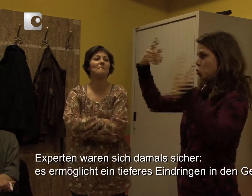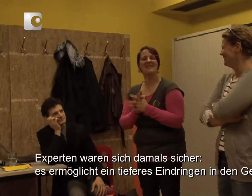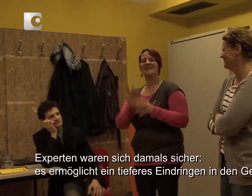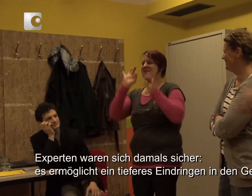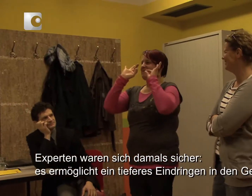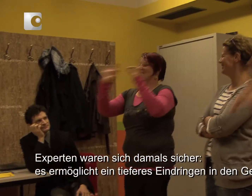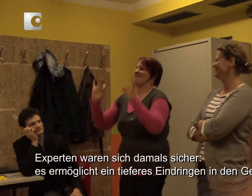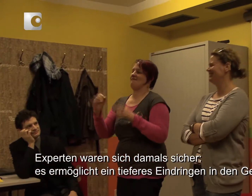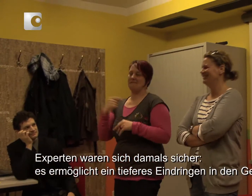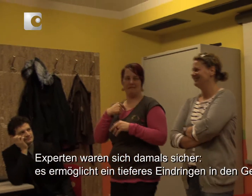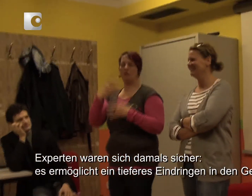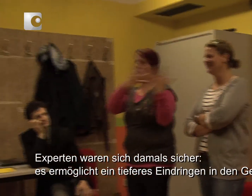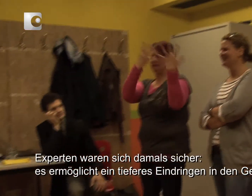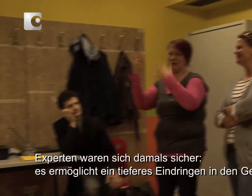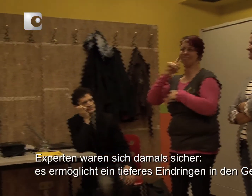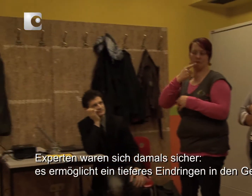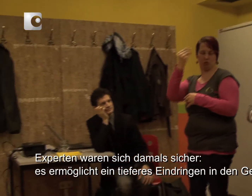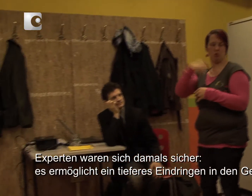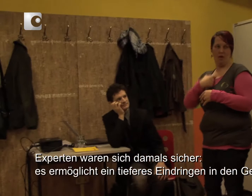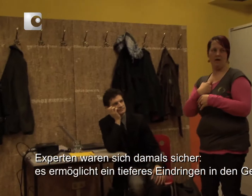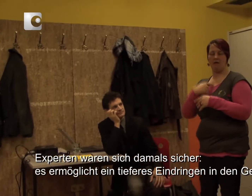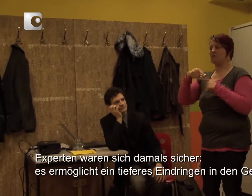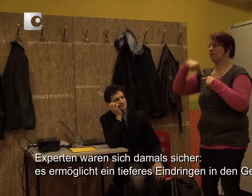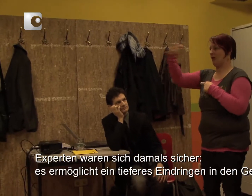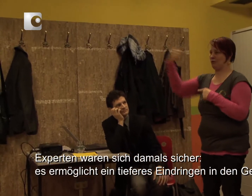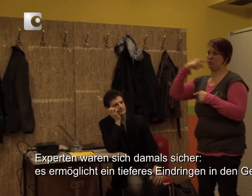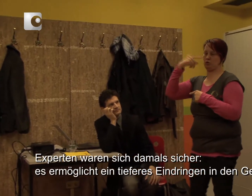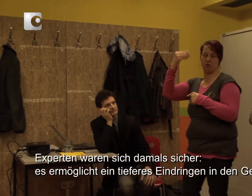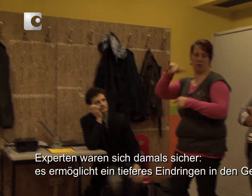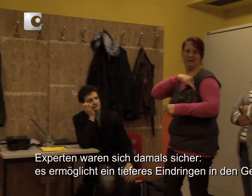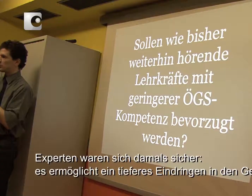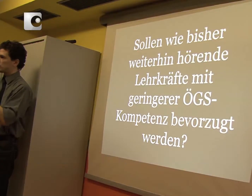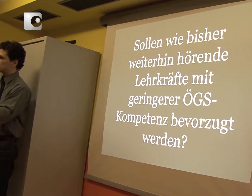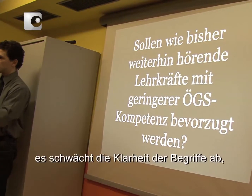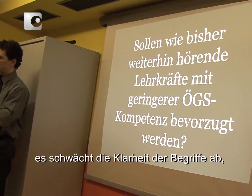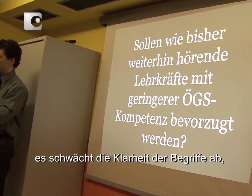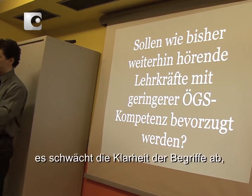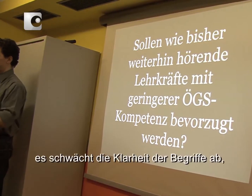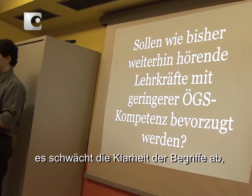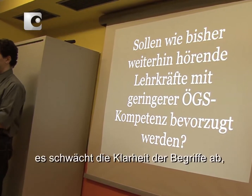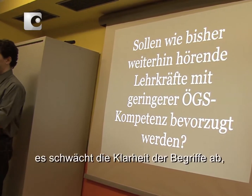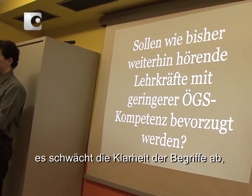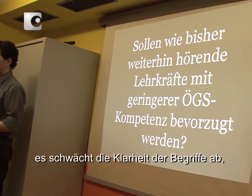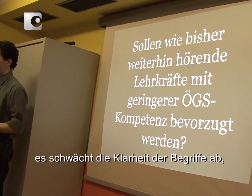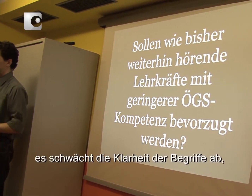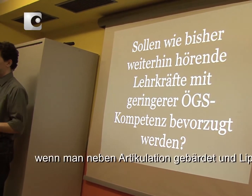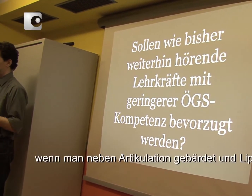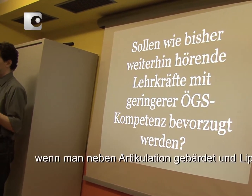waren sich damals sicher, es ermöglicht ein tieferes Eindringen in den Geist der Sprache, es schwächt die Klarheit der Begriffe ab, wenn man